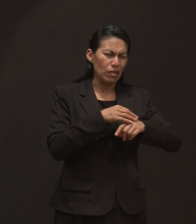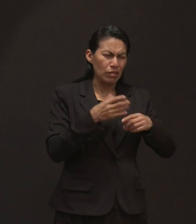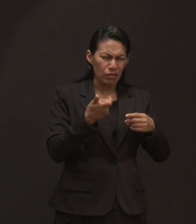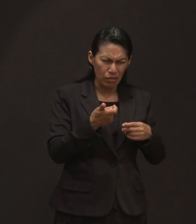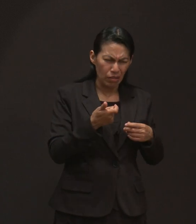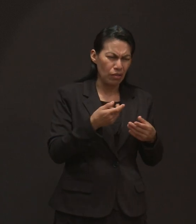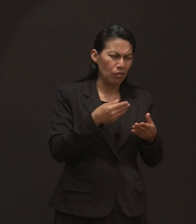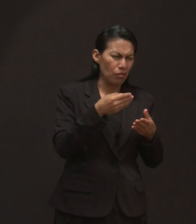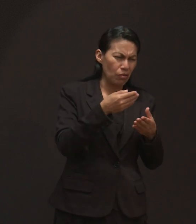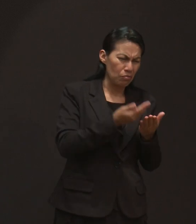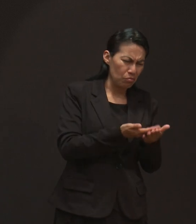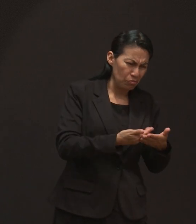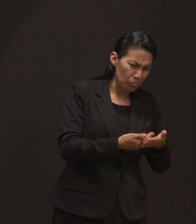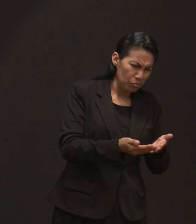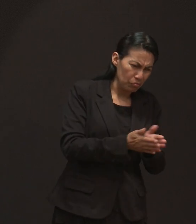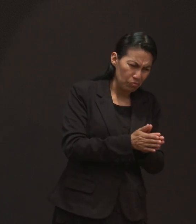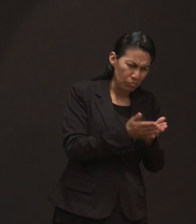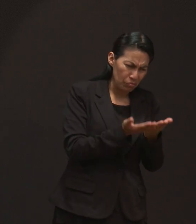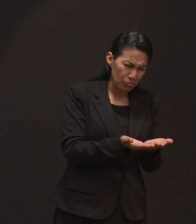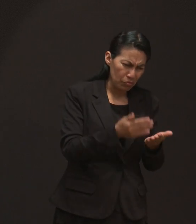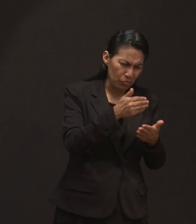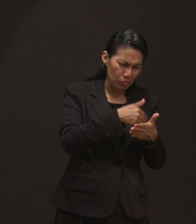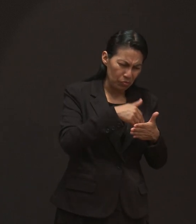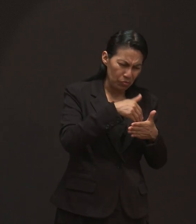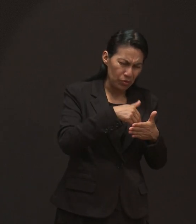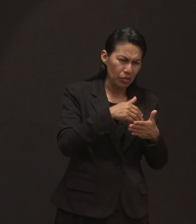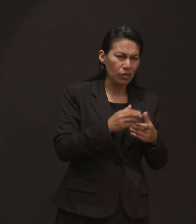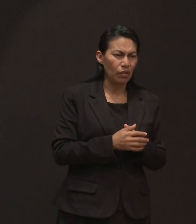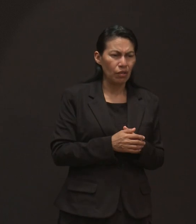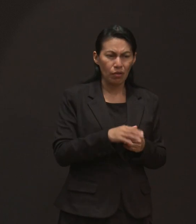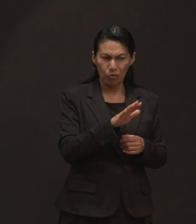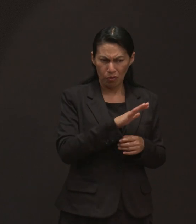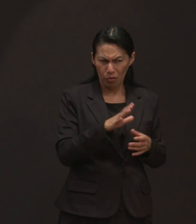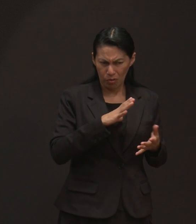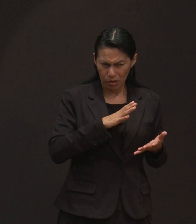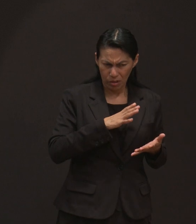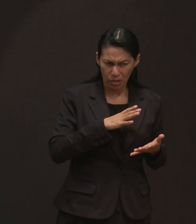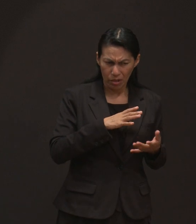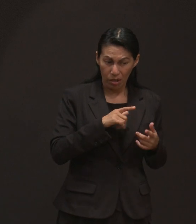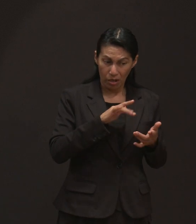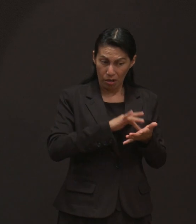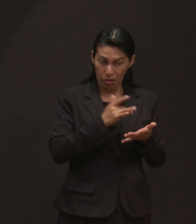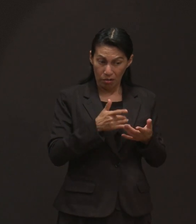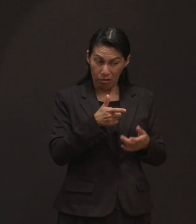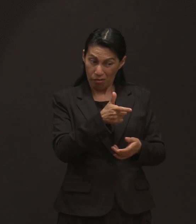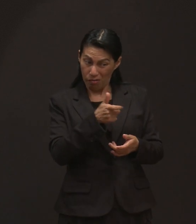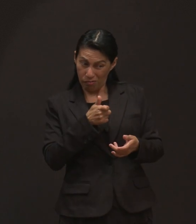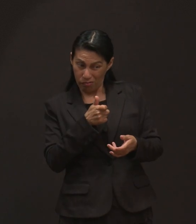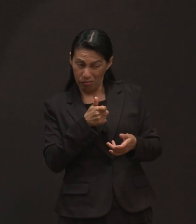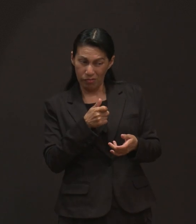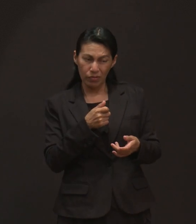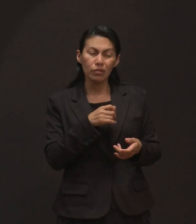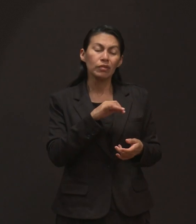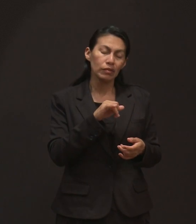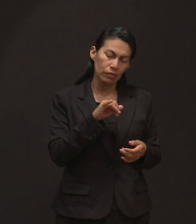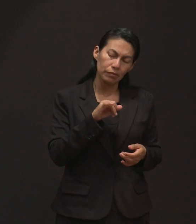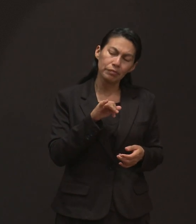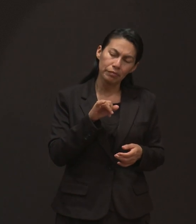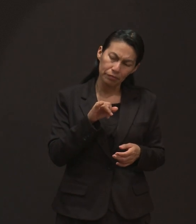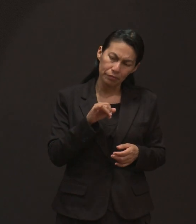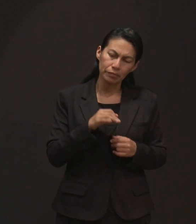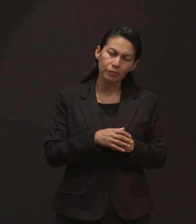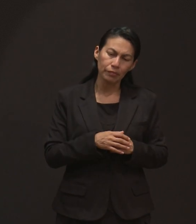relojes, billeteras, sí. lo que encuentran de valor con la gente, supongo yo, mediante un arma.